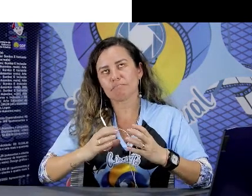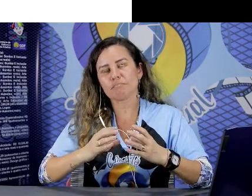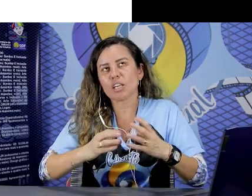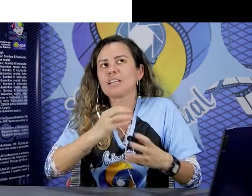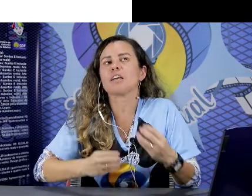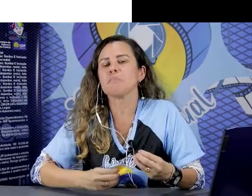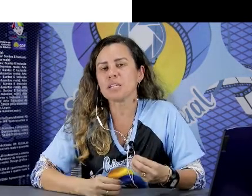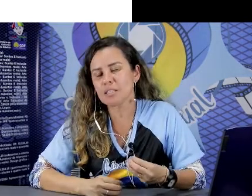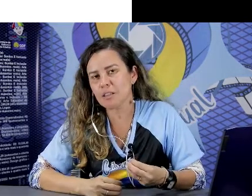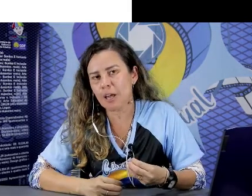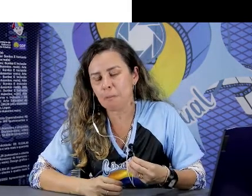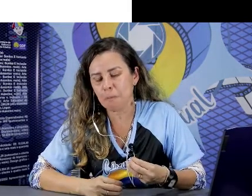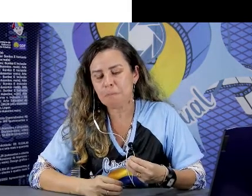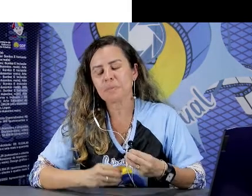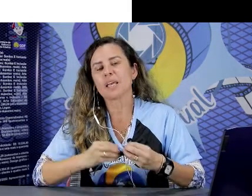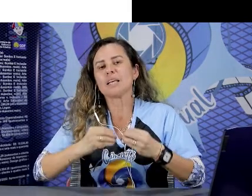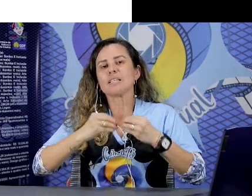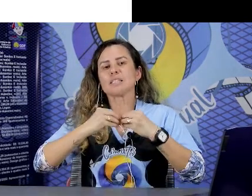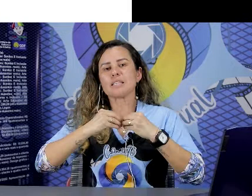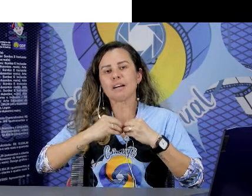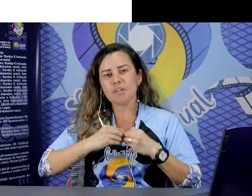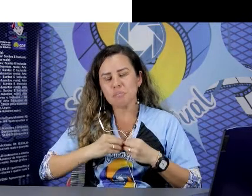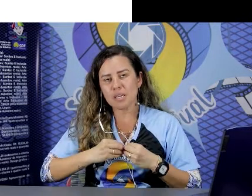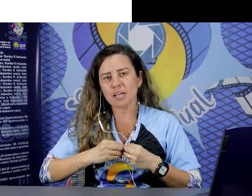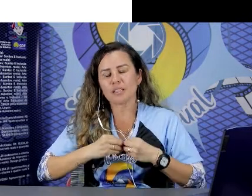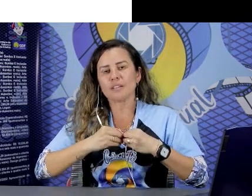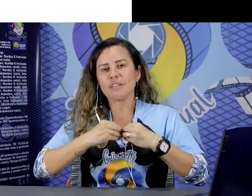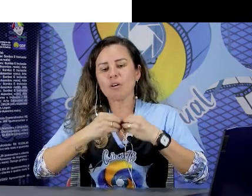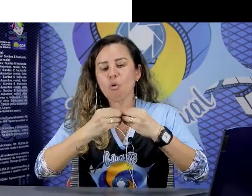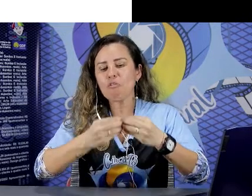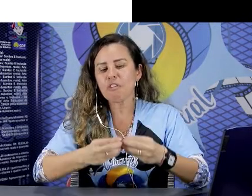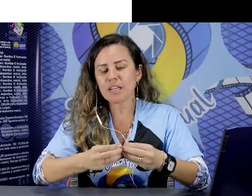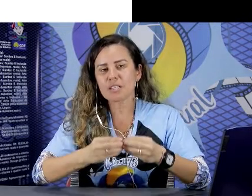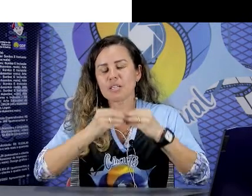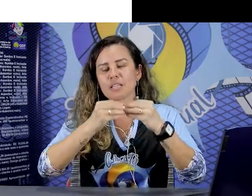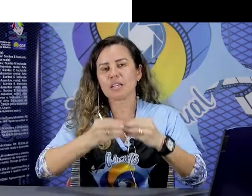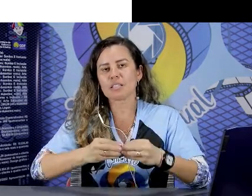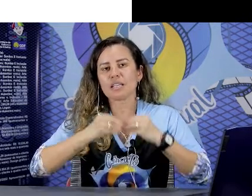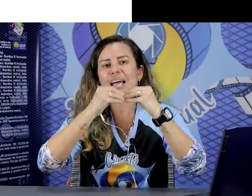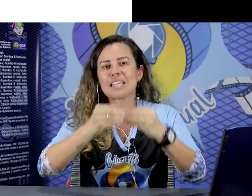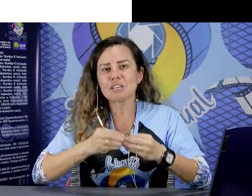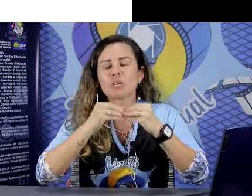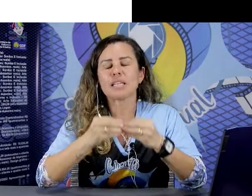já determina esse tempo. Se a família não conversa com essa criança na língua